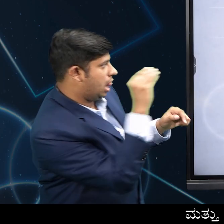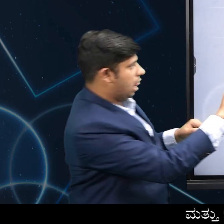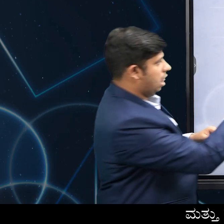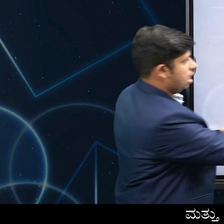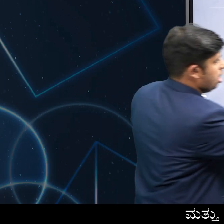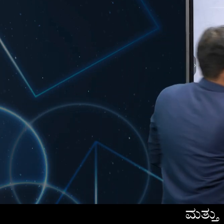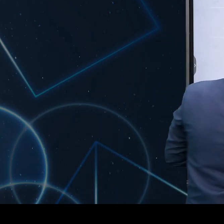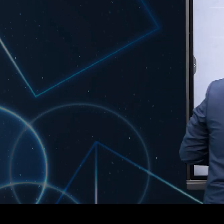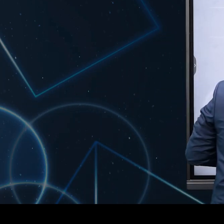ಸುತ್ತಳತೆ